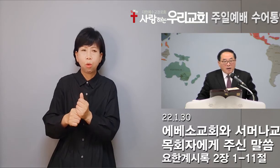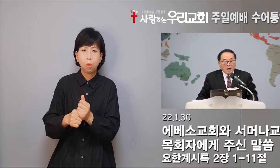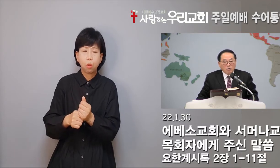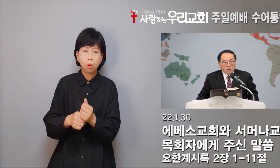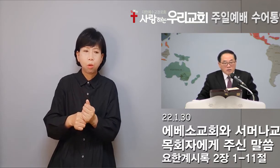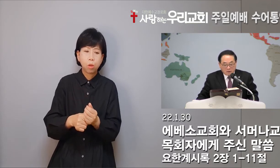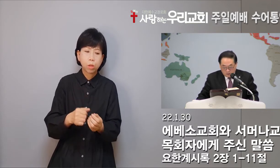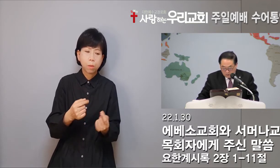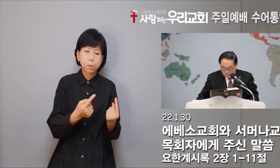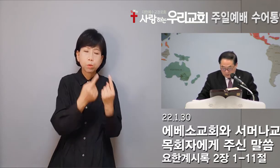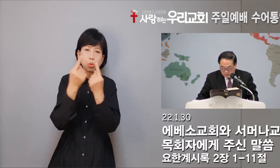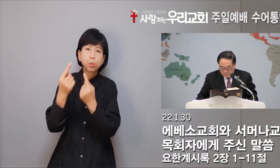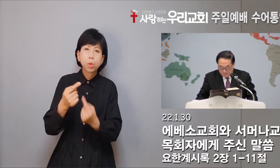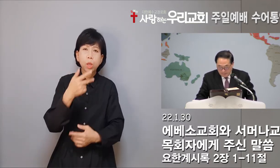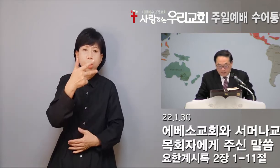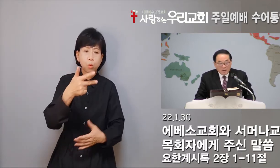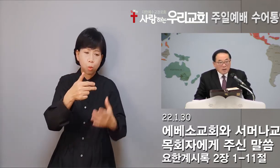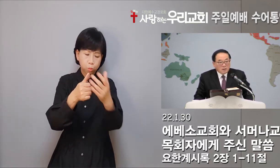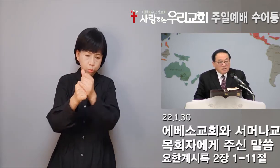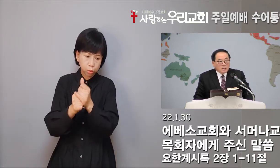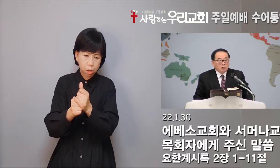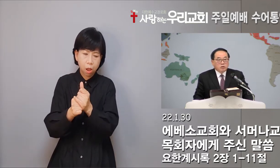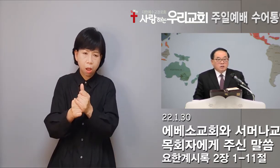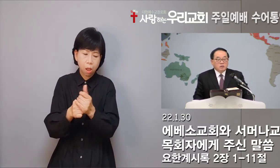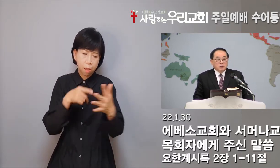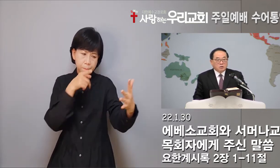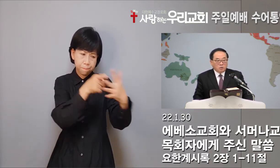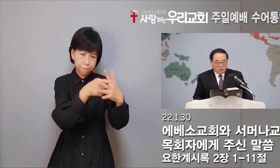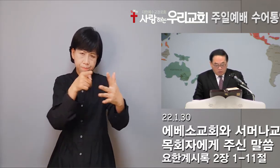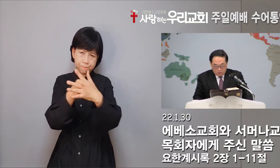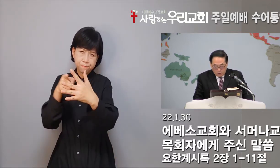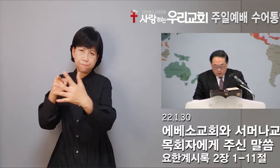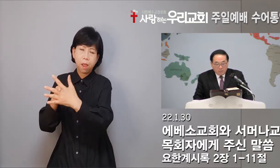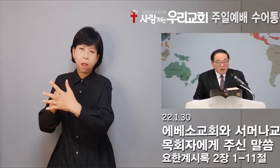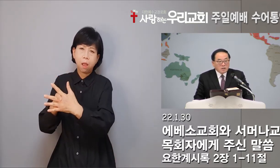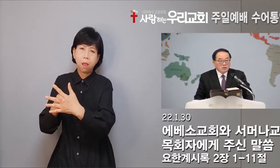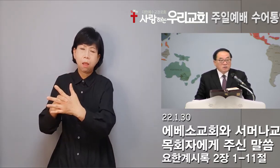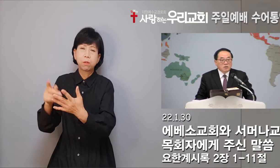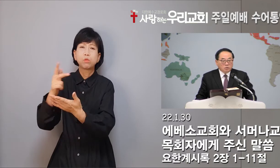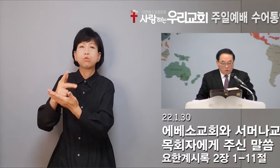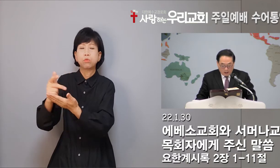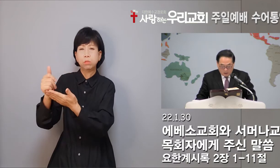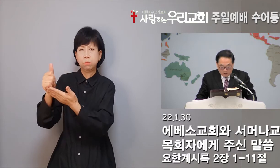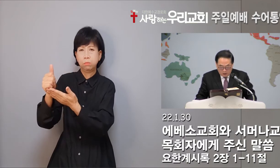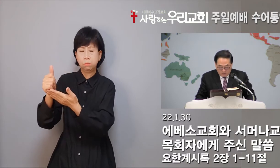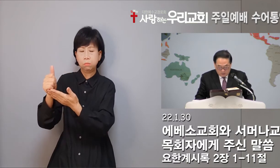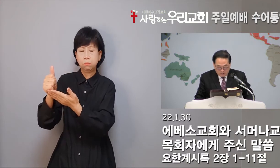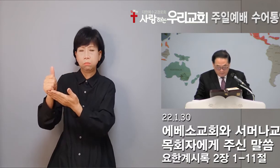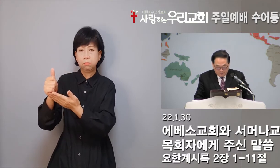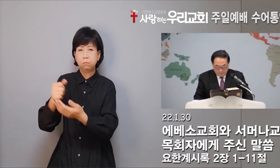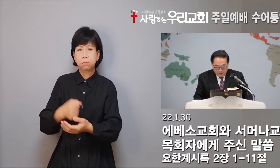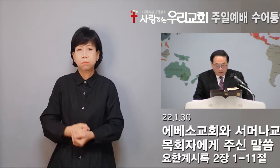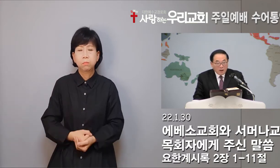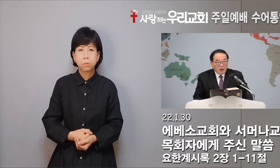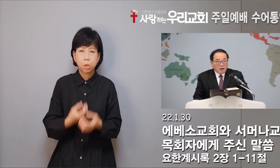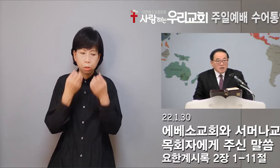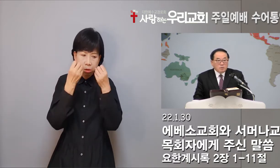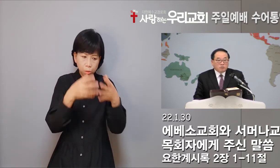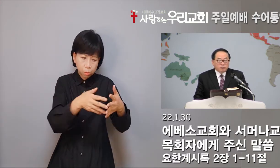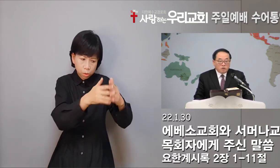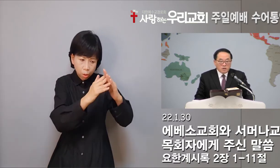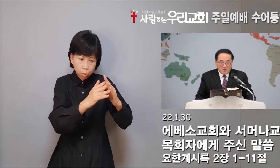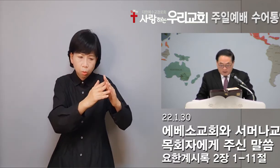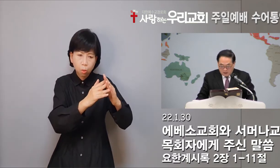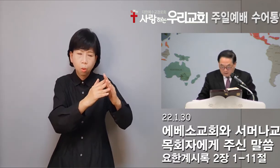다 파악하고 계셨던 것입니다. 그는 세우실 능력도 있고 폐하실 능력도 가지고 계십니다.